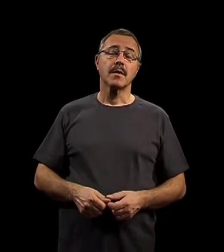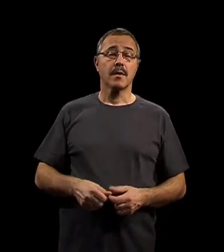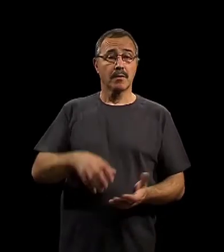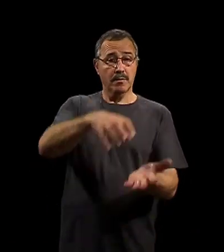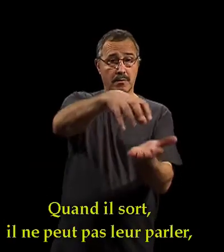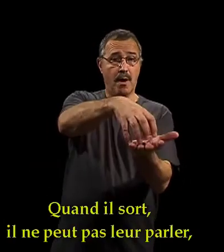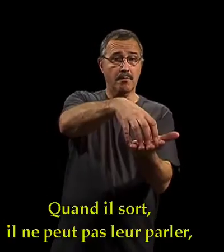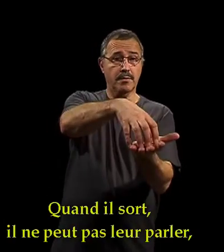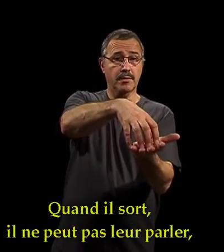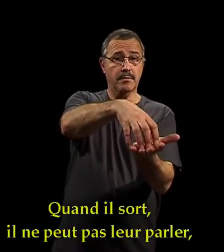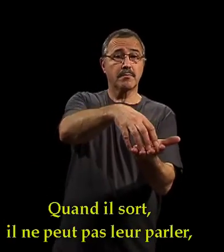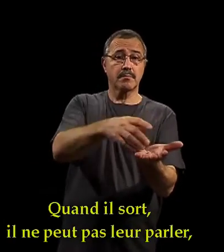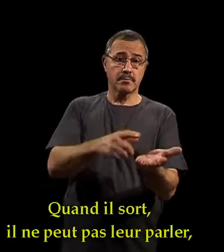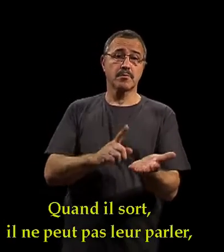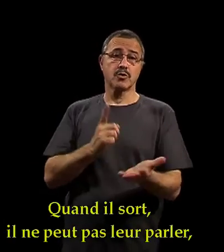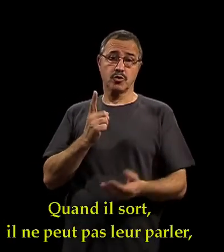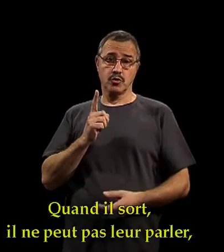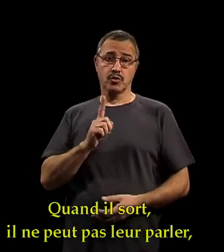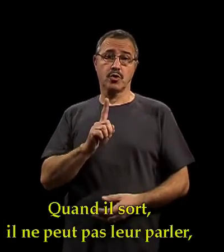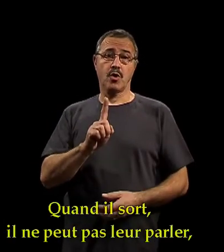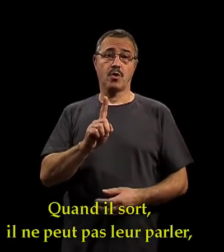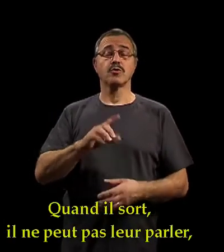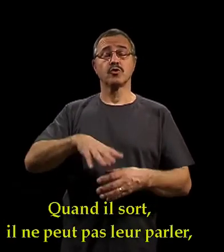Quand il sort, il ne peut pas leur parler.